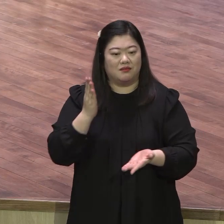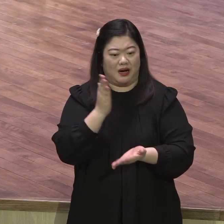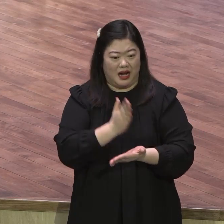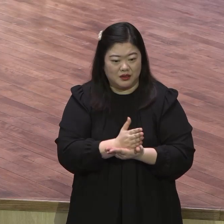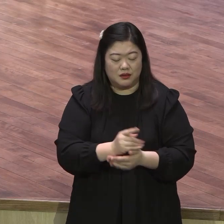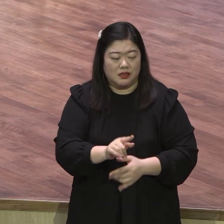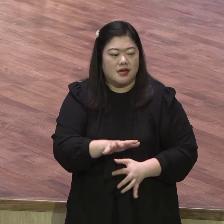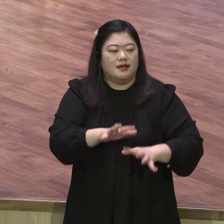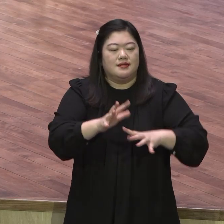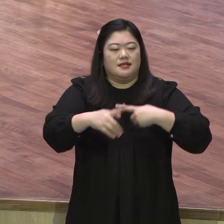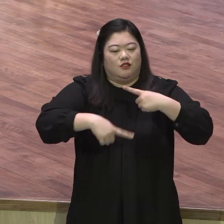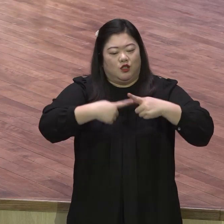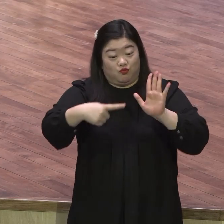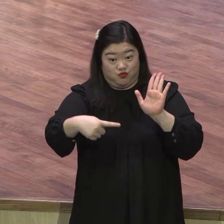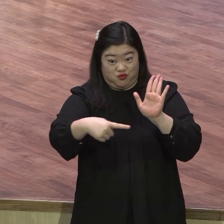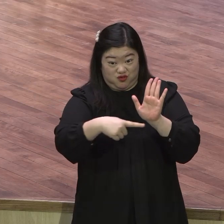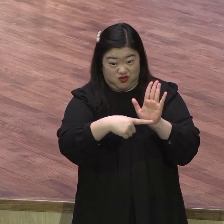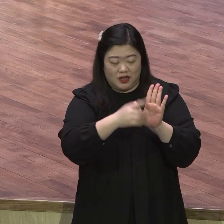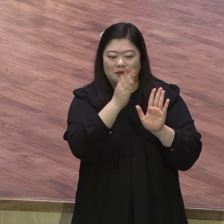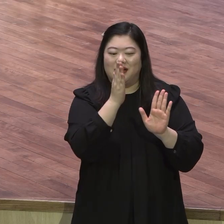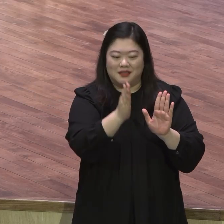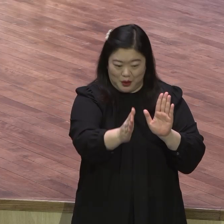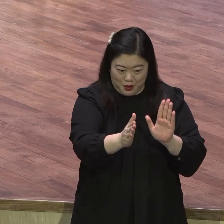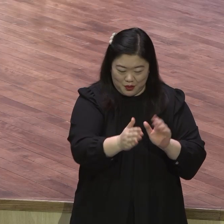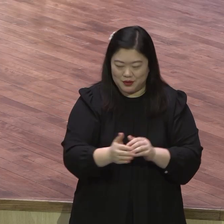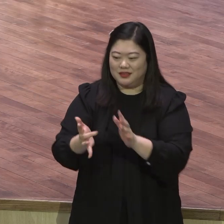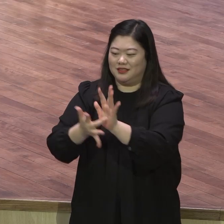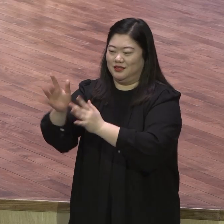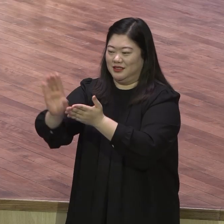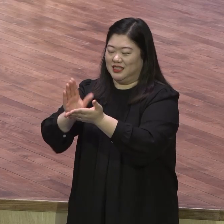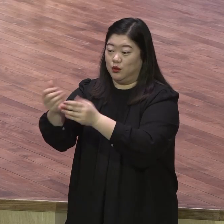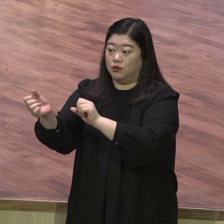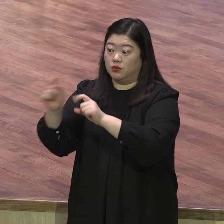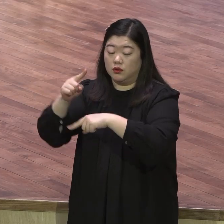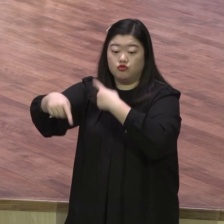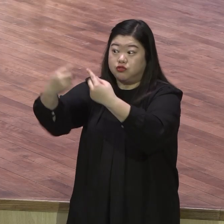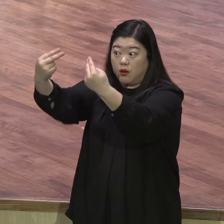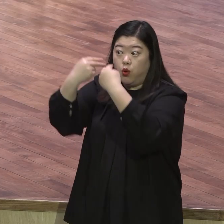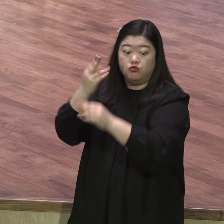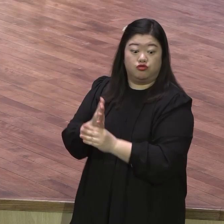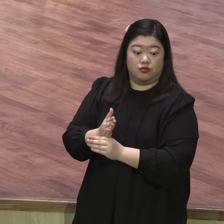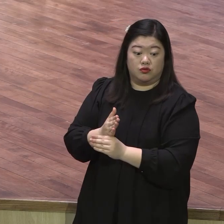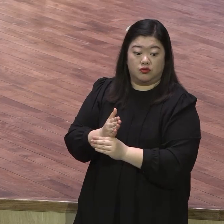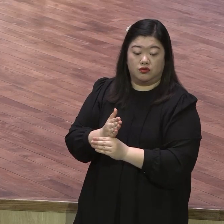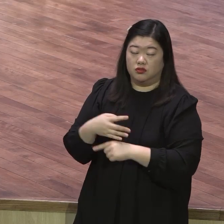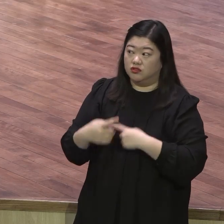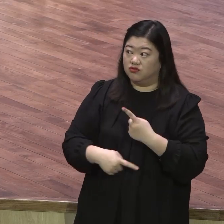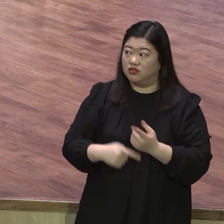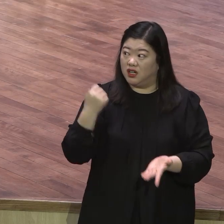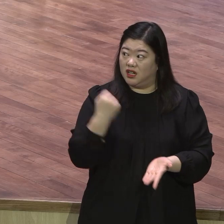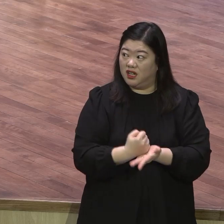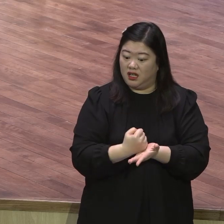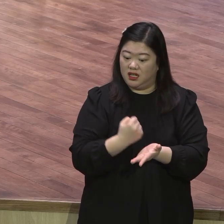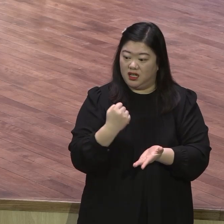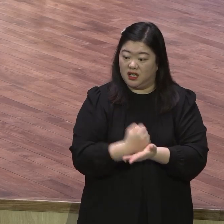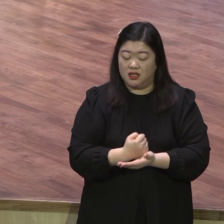말을 하지 마세요. 부활하신 주님이 지금 듣고 보고 계신다. 여러분 24시 계세요.